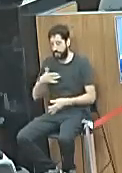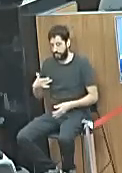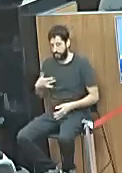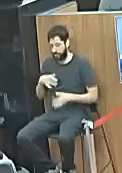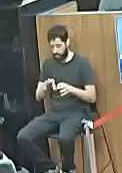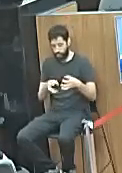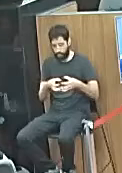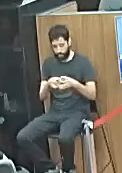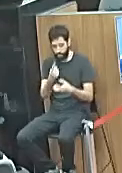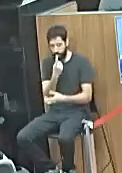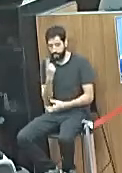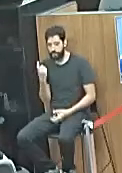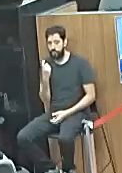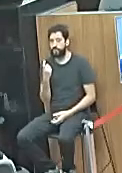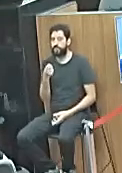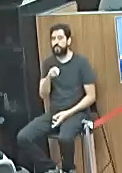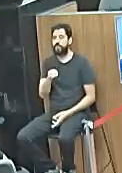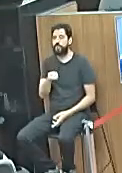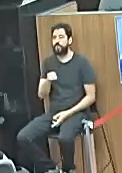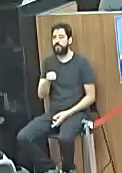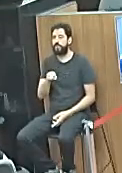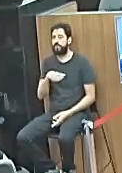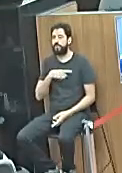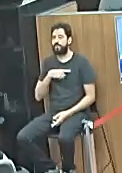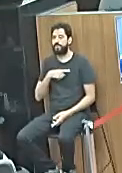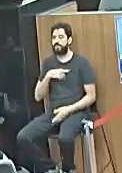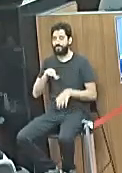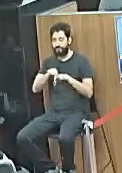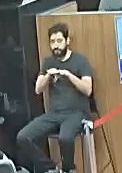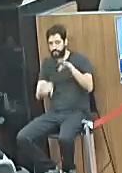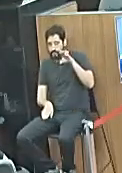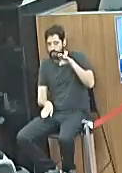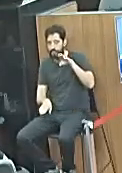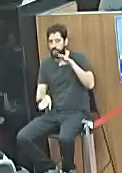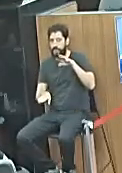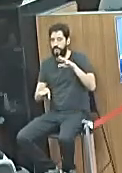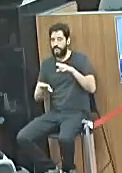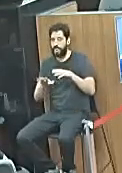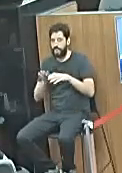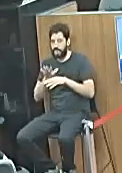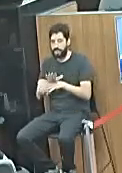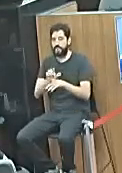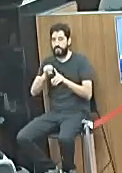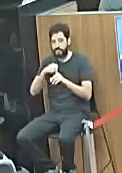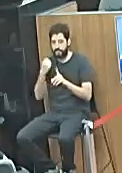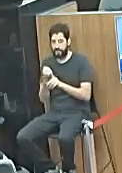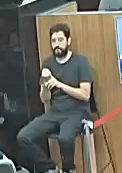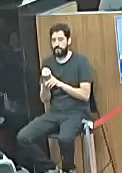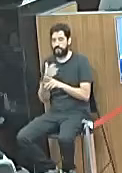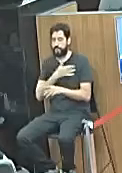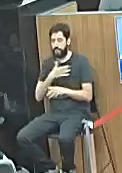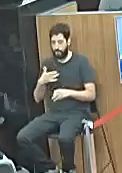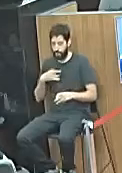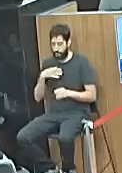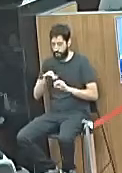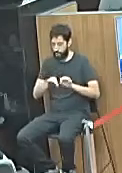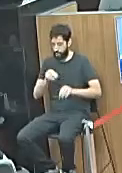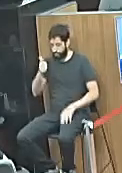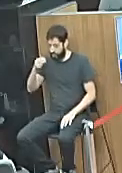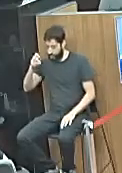indivíduos em situação de iniquidade no acesso e na assistência à saúde do programa 159